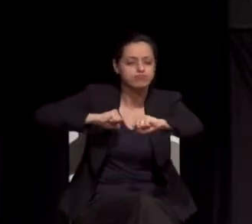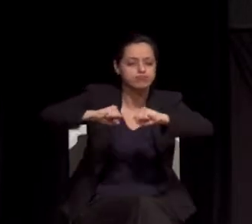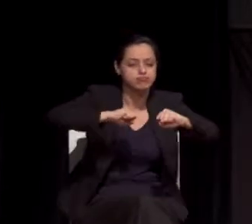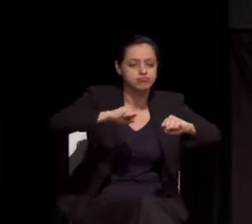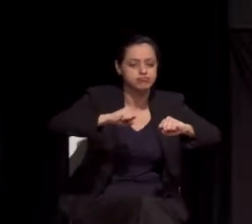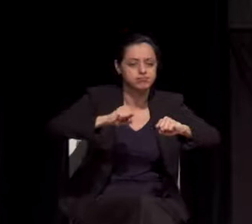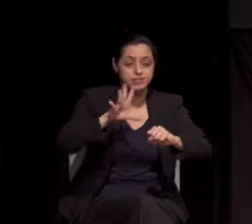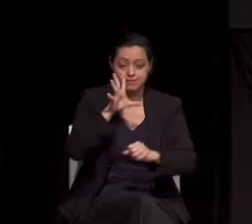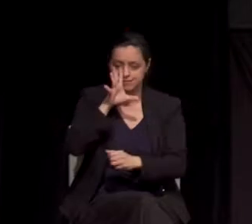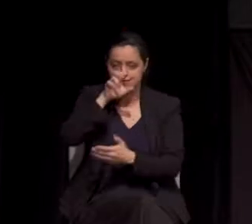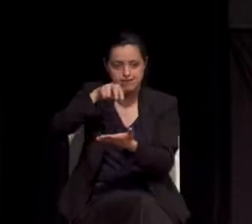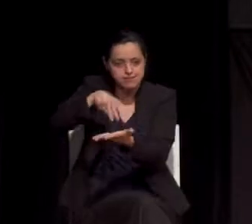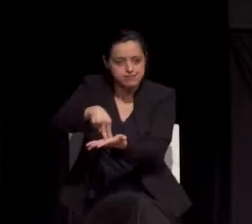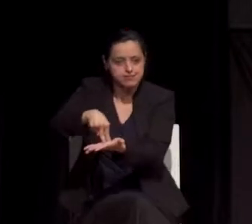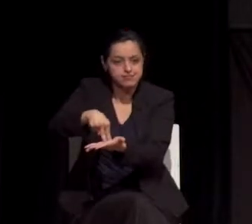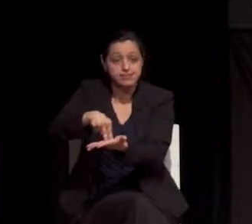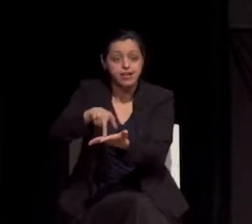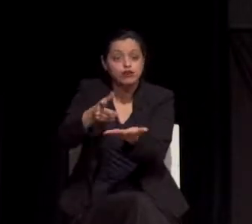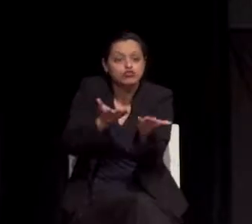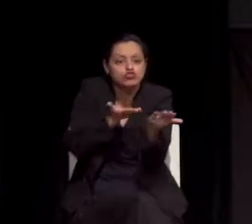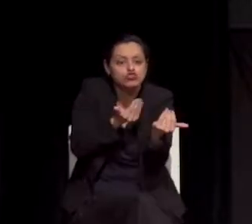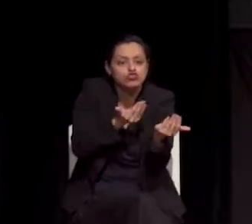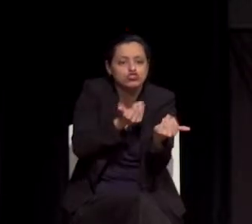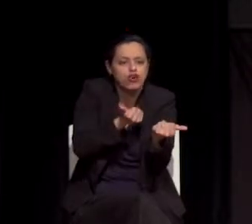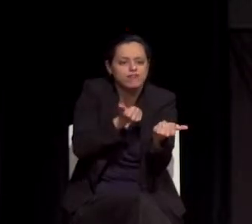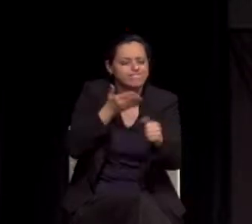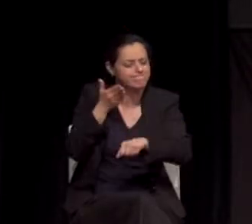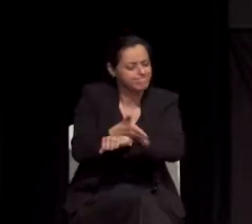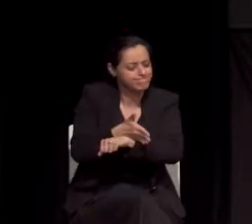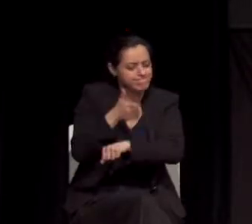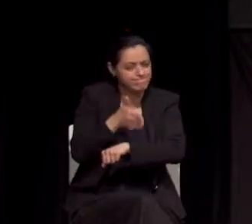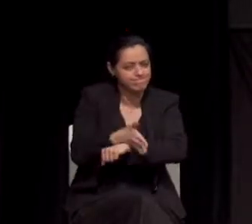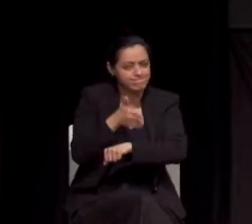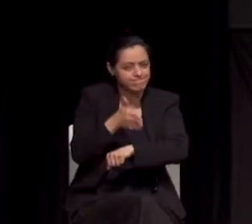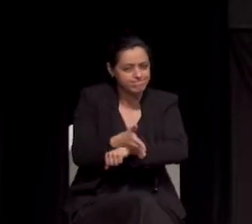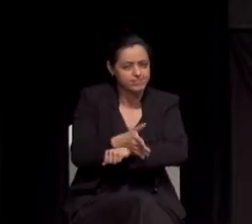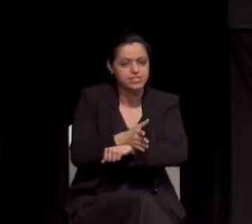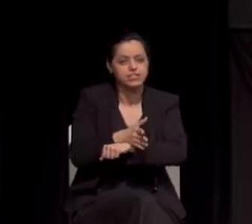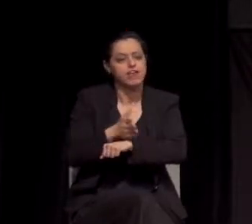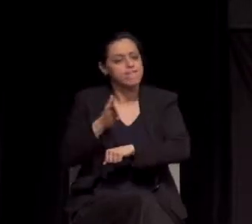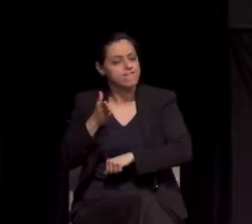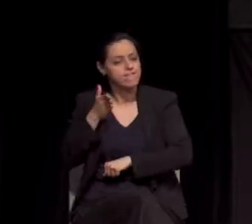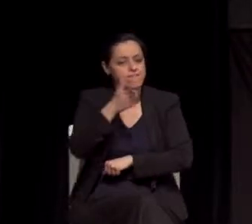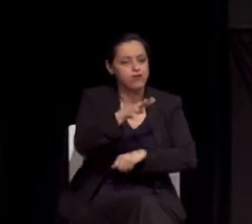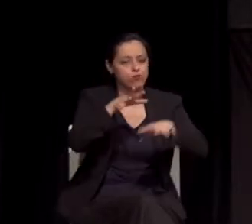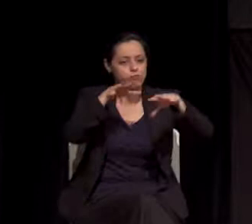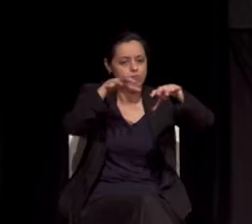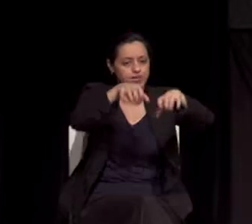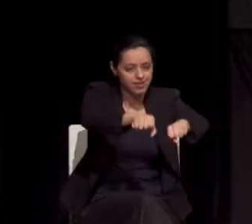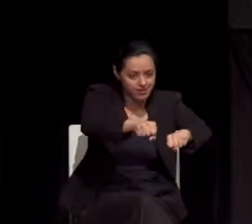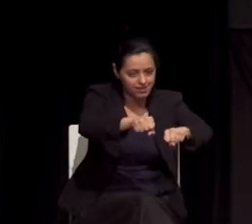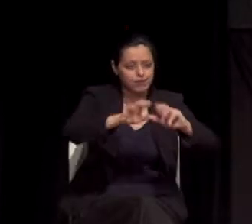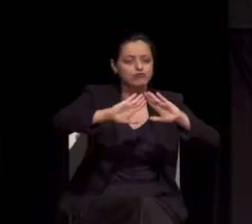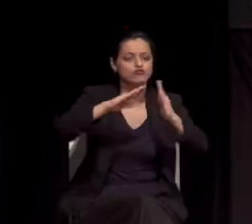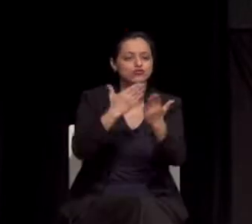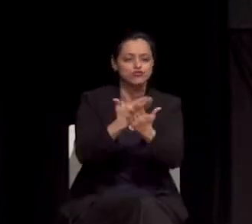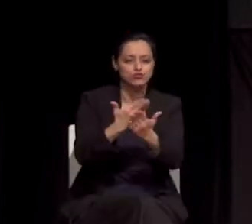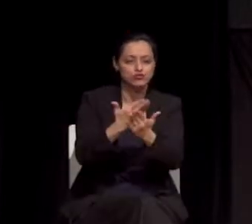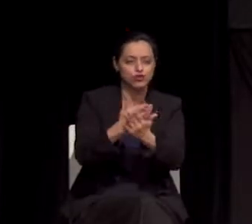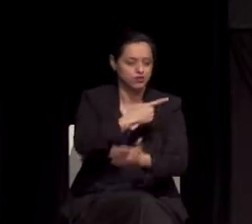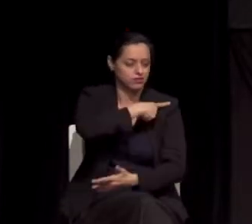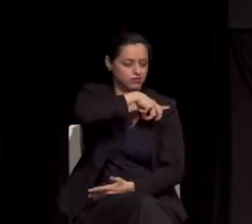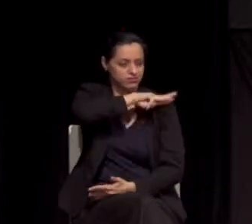participação essencial. Nos movimentos de ocupação dos secundaristas, aqui em São